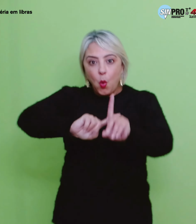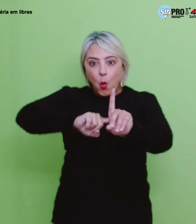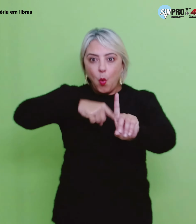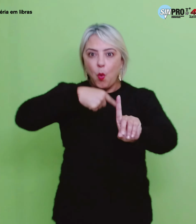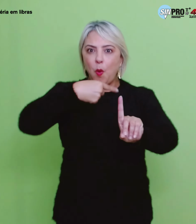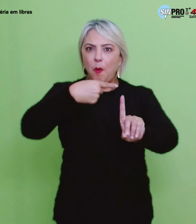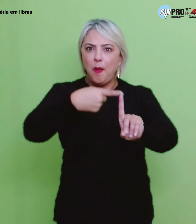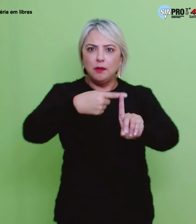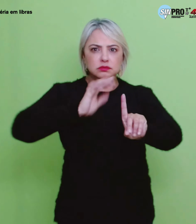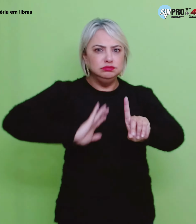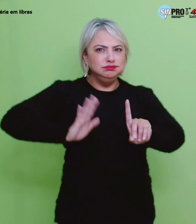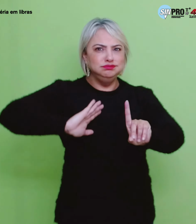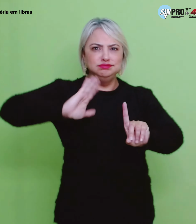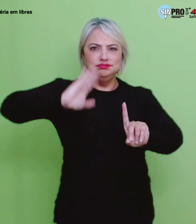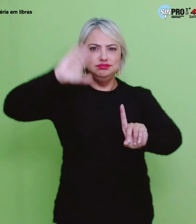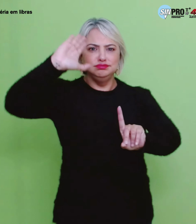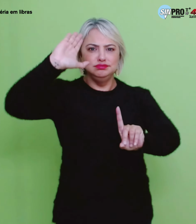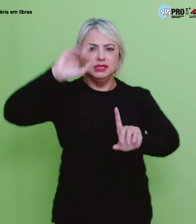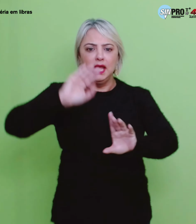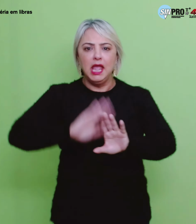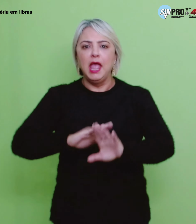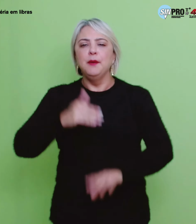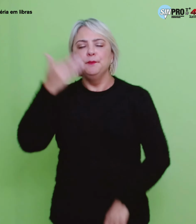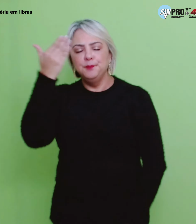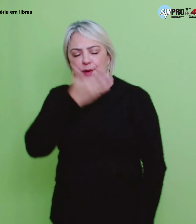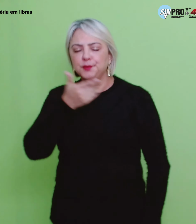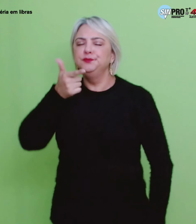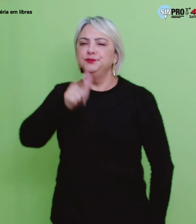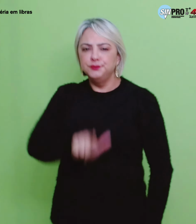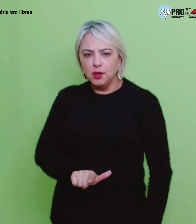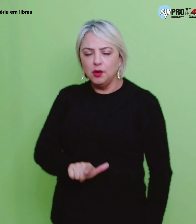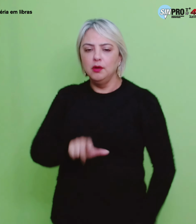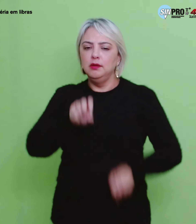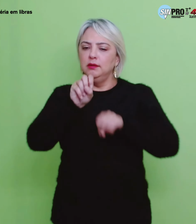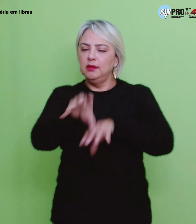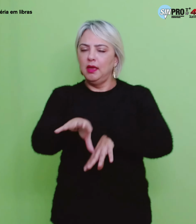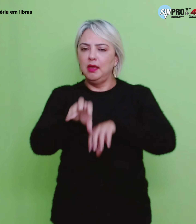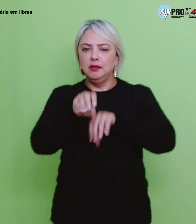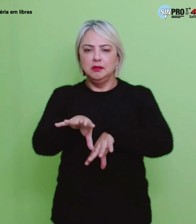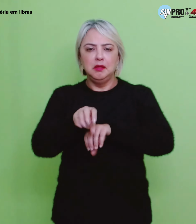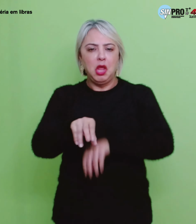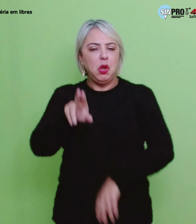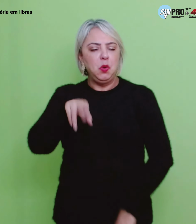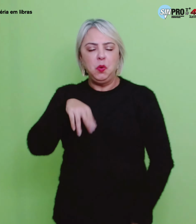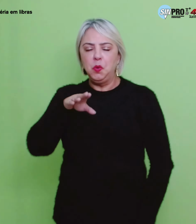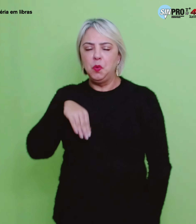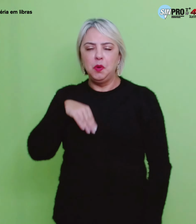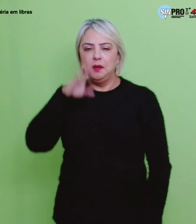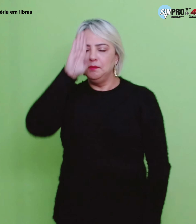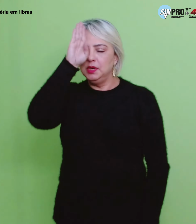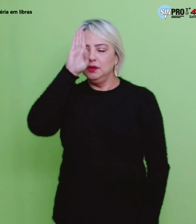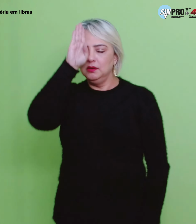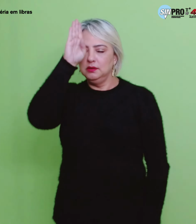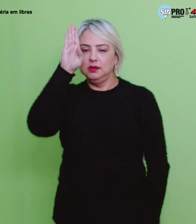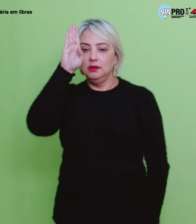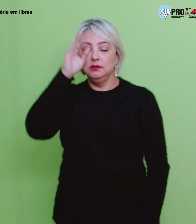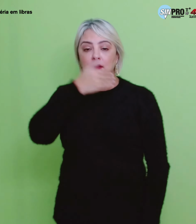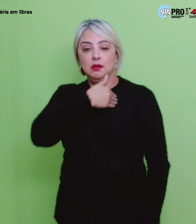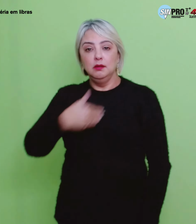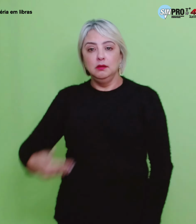o reajuste estratosférico é mais uma prova de que a educação nunca foi uma